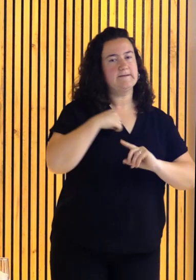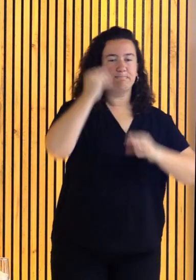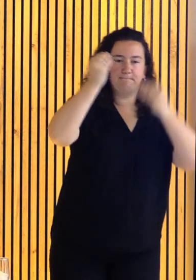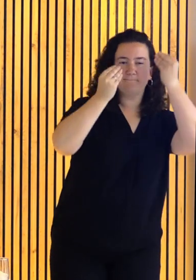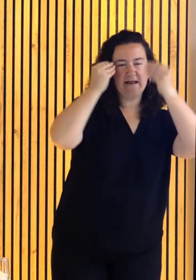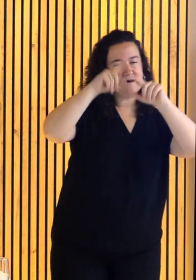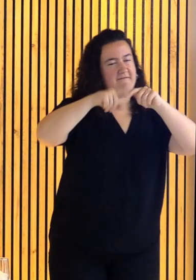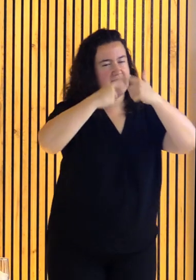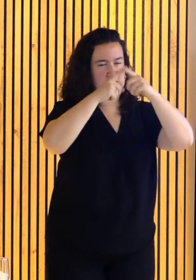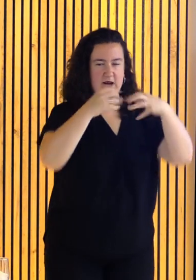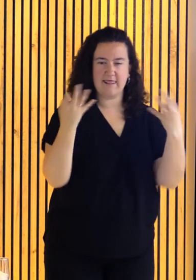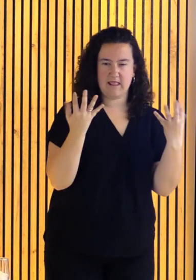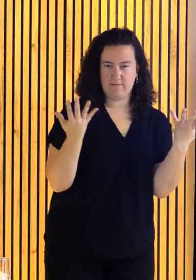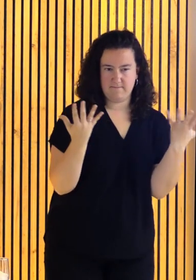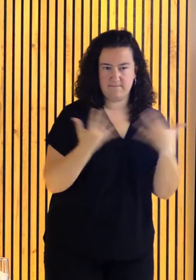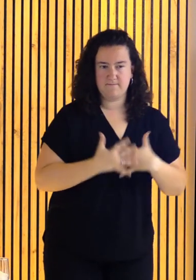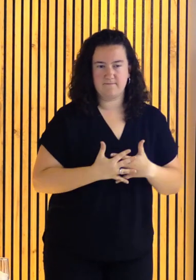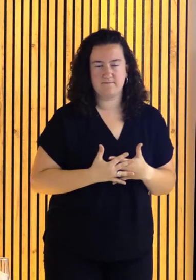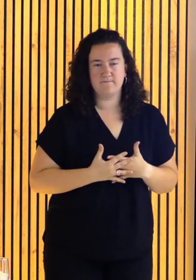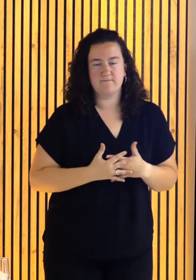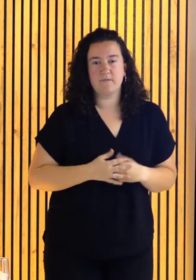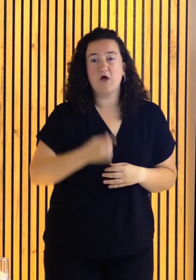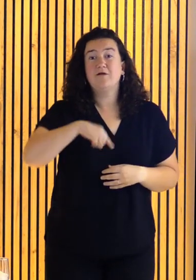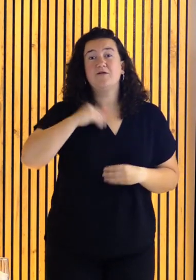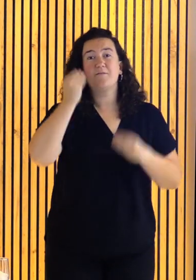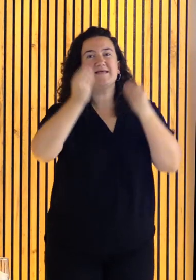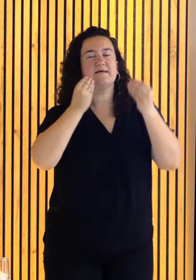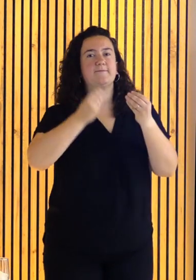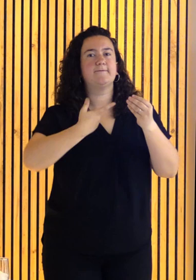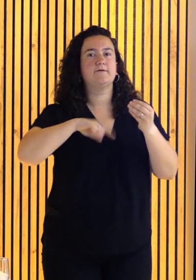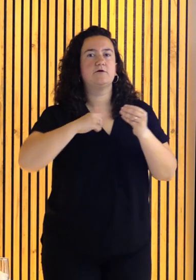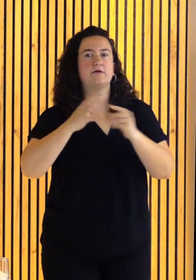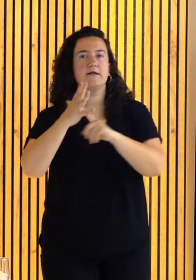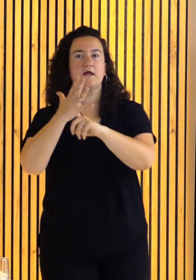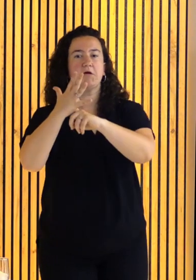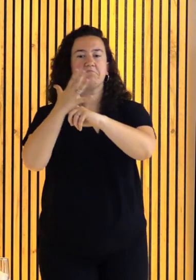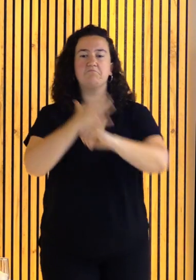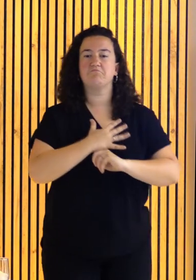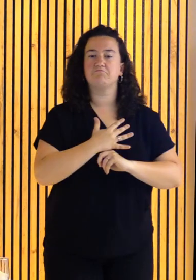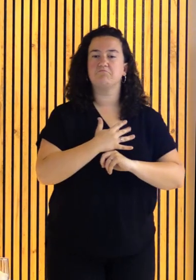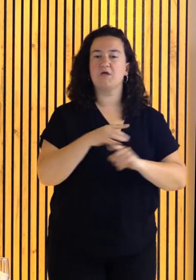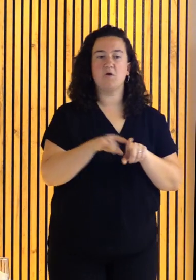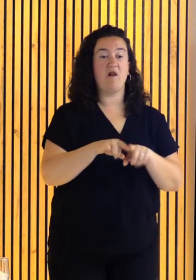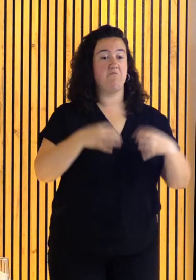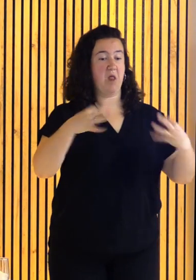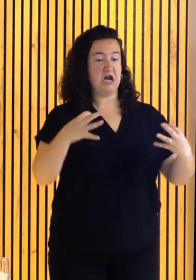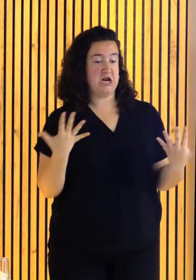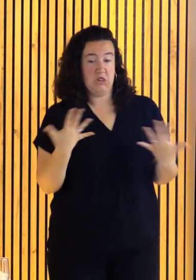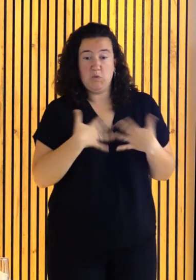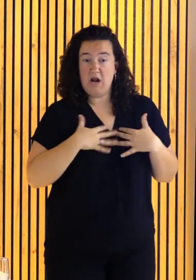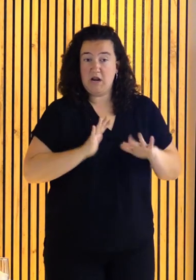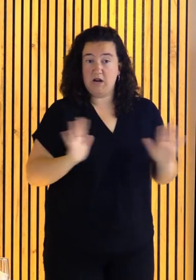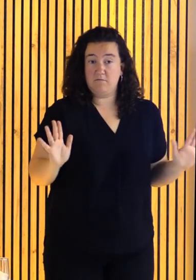Iruditzen zaigu naturalizatuta daukagula zapalketa, hau da, triku esnatu dan agertzen den